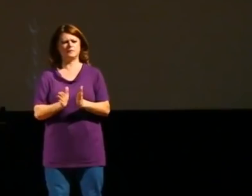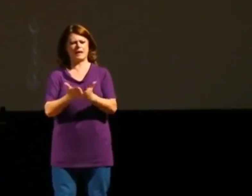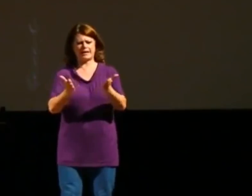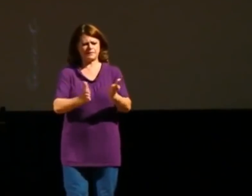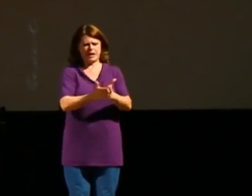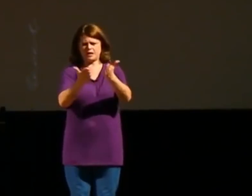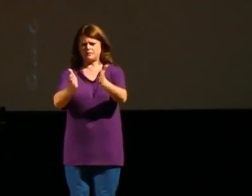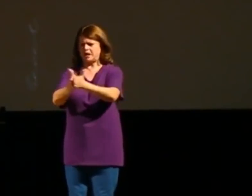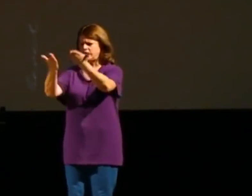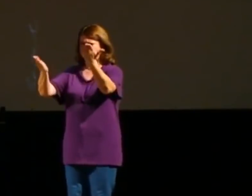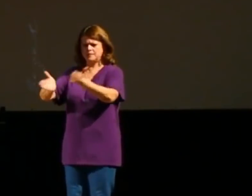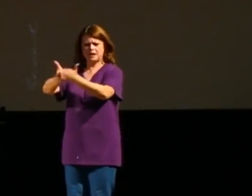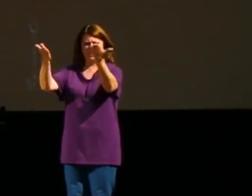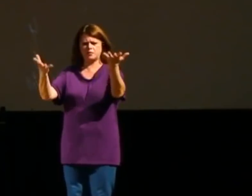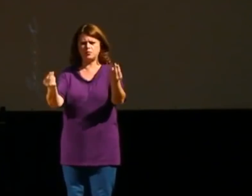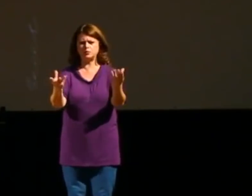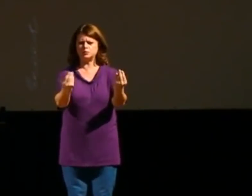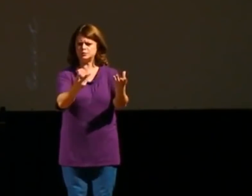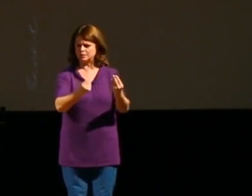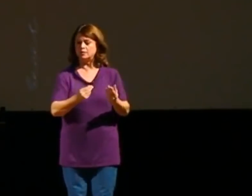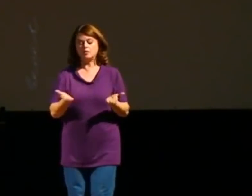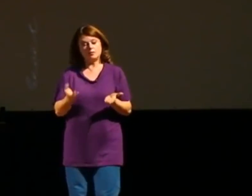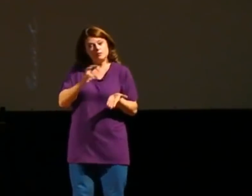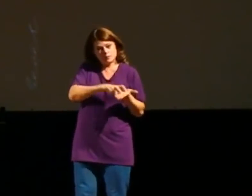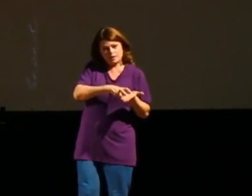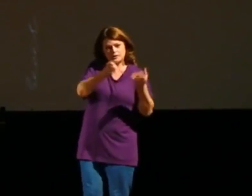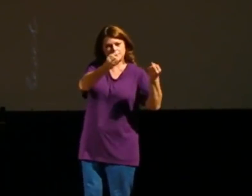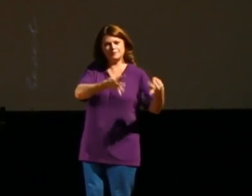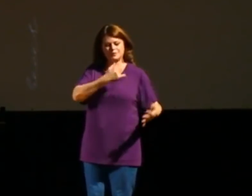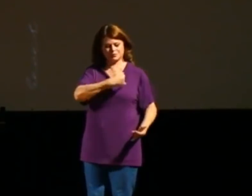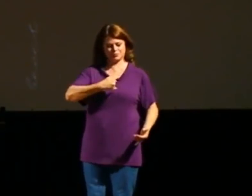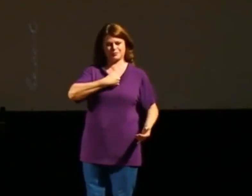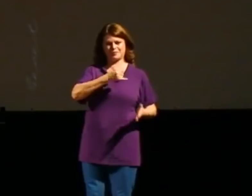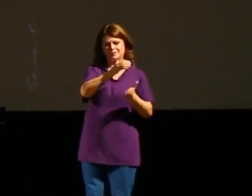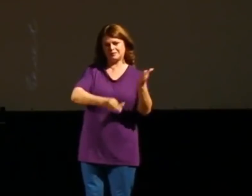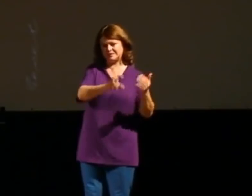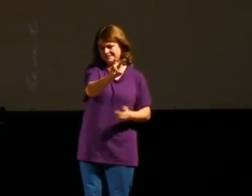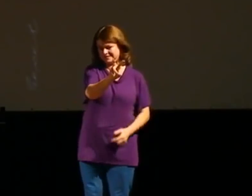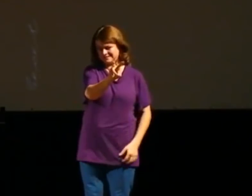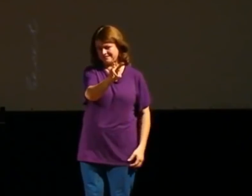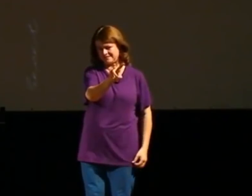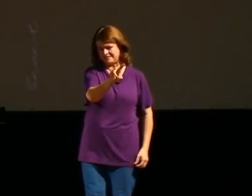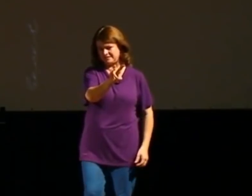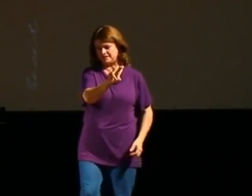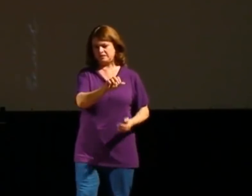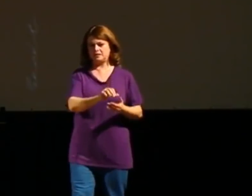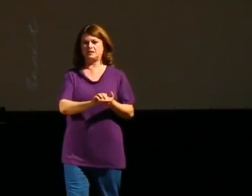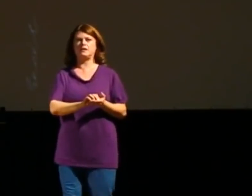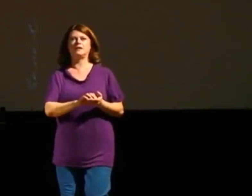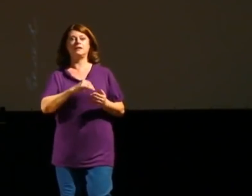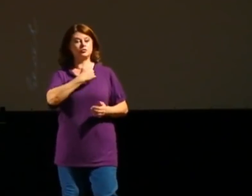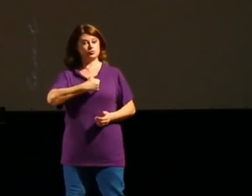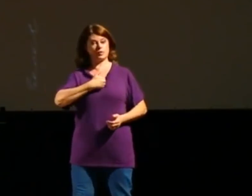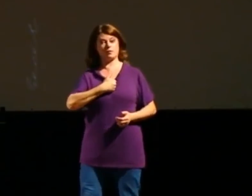manhã eu ministrei em cima de João 5. O Evangelho de João, ele só tem 7 milagres.